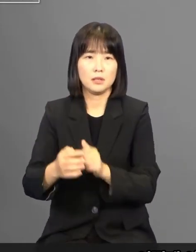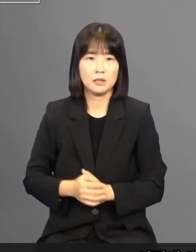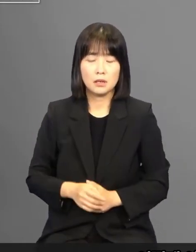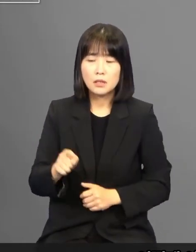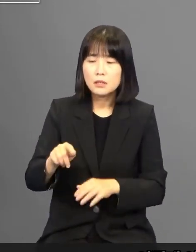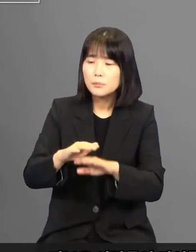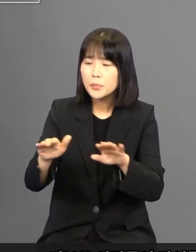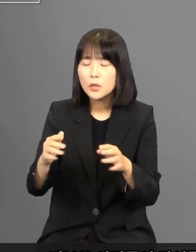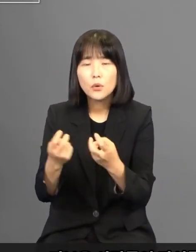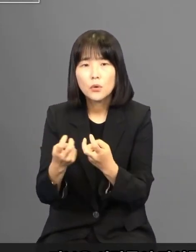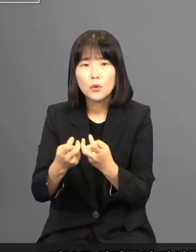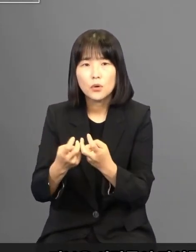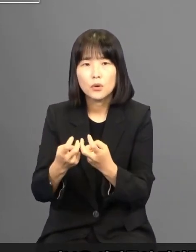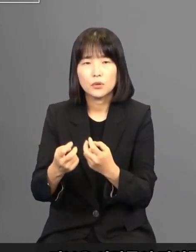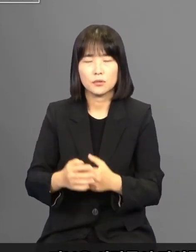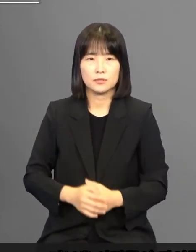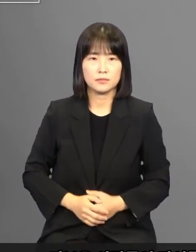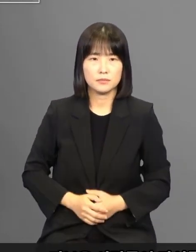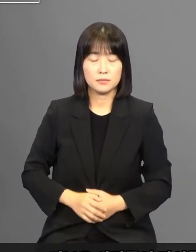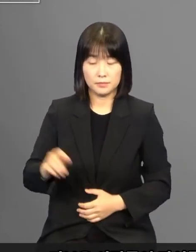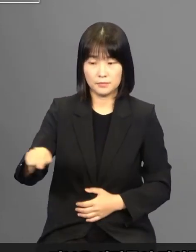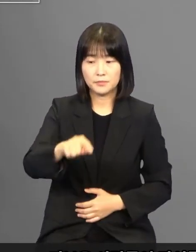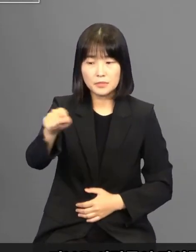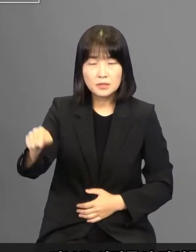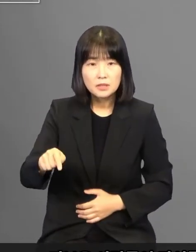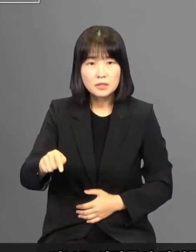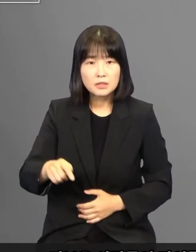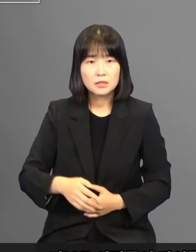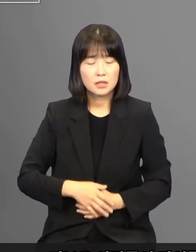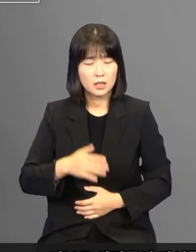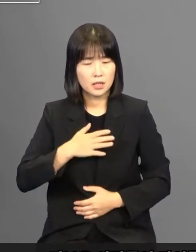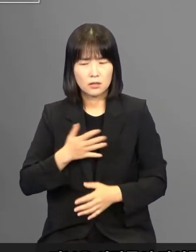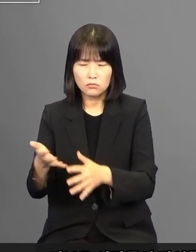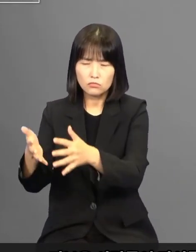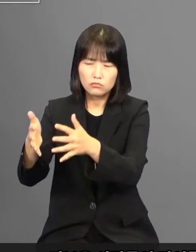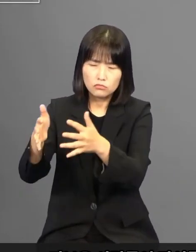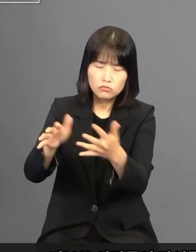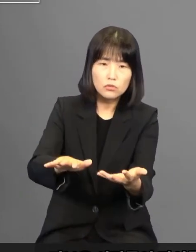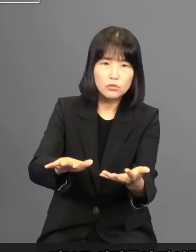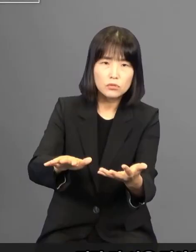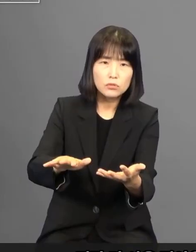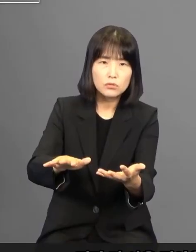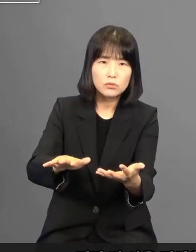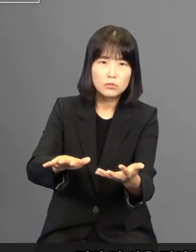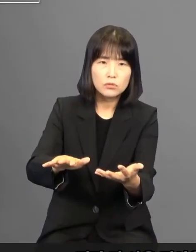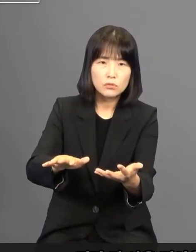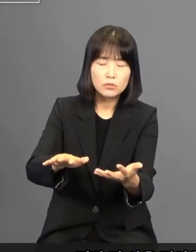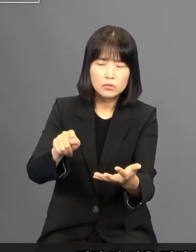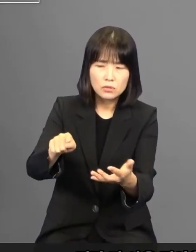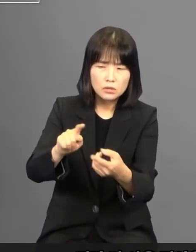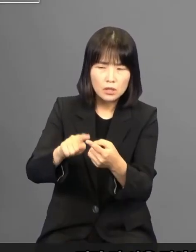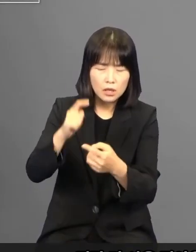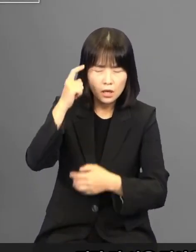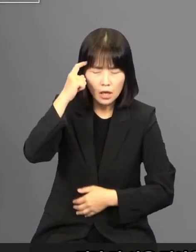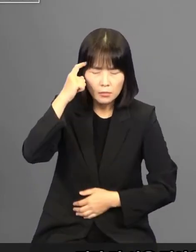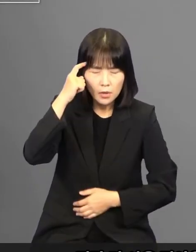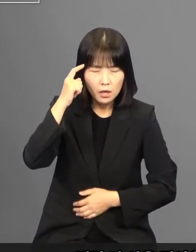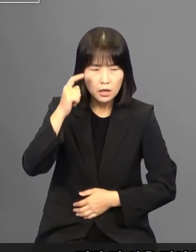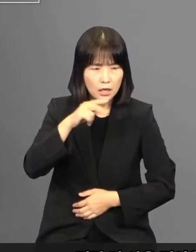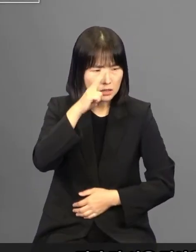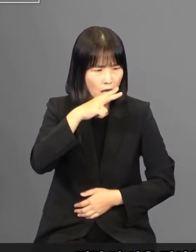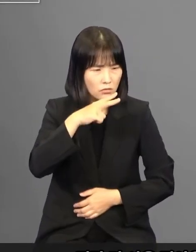하면 좋을까? 기브온 사람들이 자신들이 죽었던 그 세대들을 생각하면 정말 다 사울 집안을